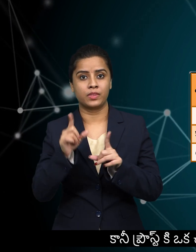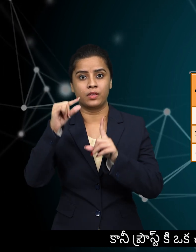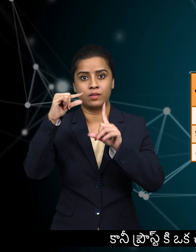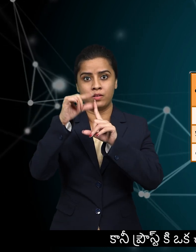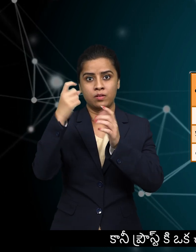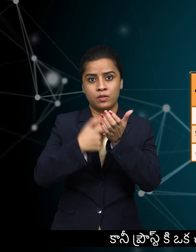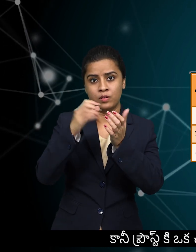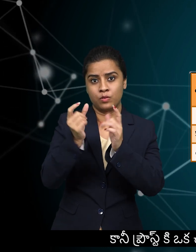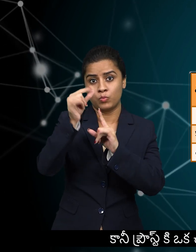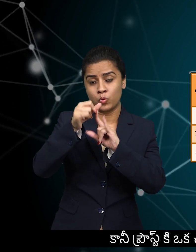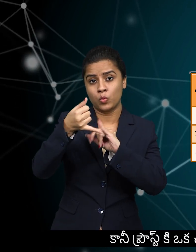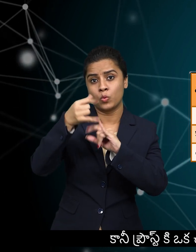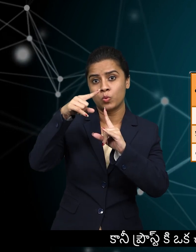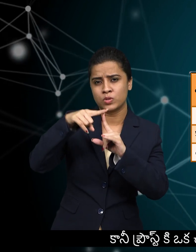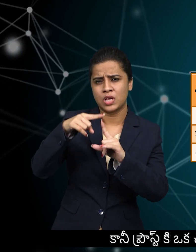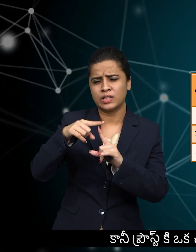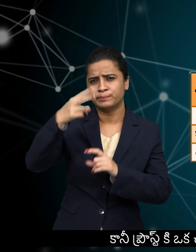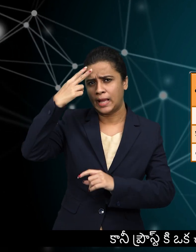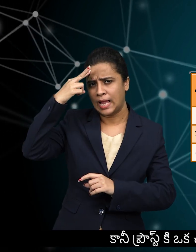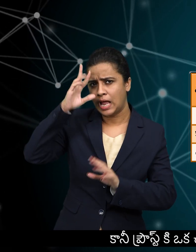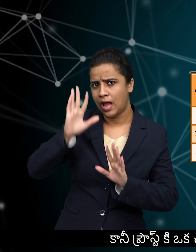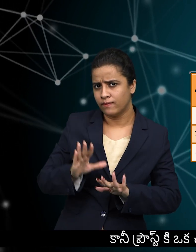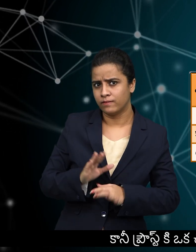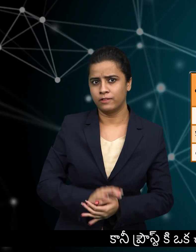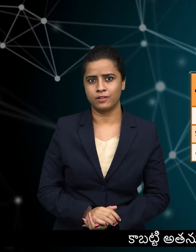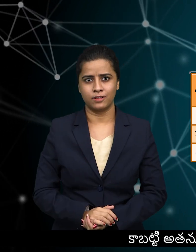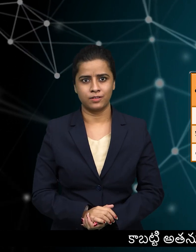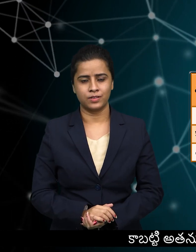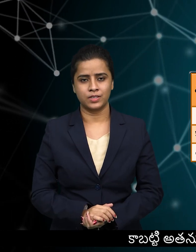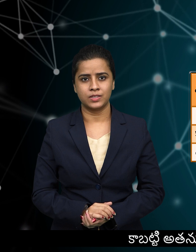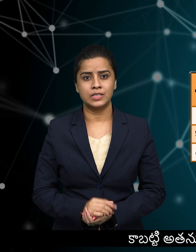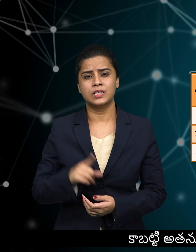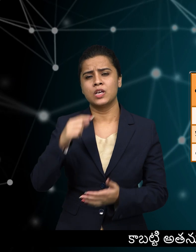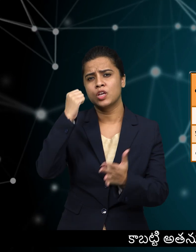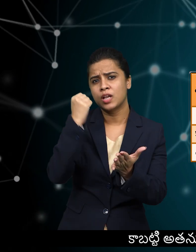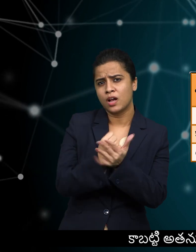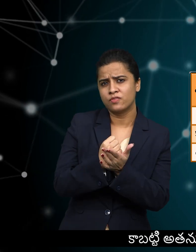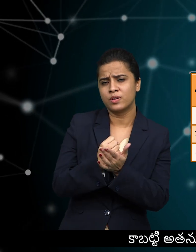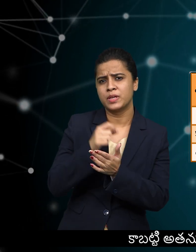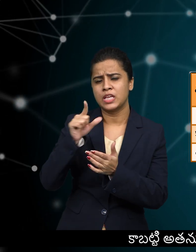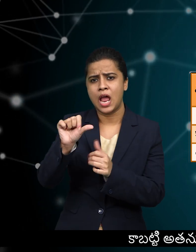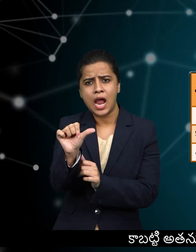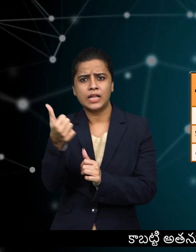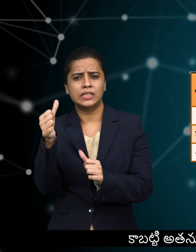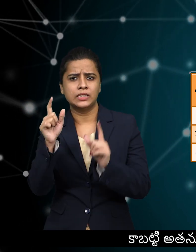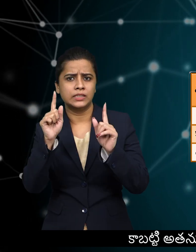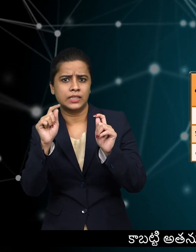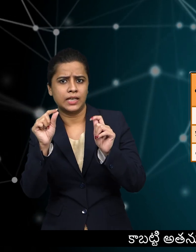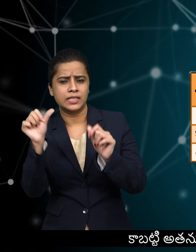కాని ప్రౌస్ట్కి ఒక చిన్న సందేహం వచ్చింది. కాబట్టి అతను మరొక పరీక్ష